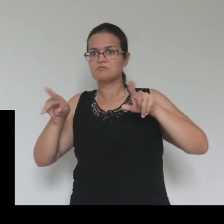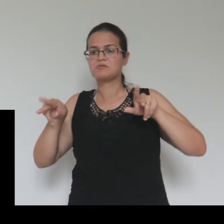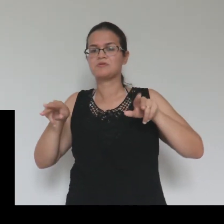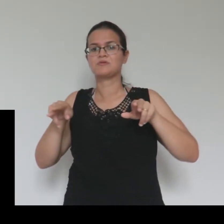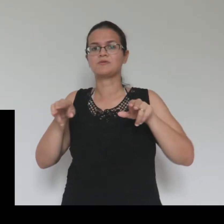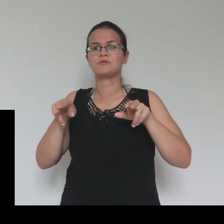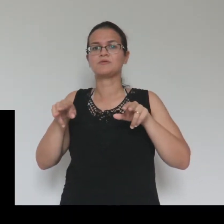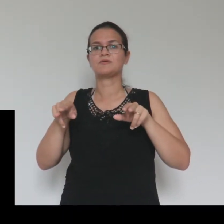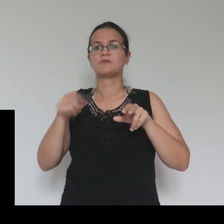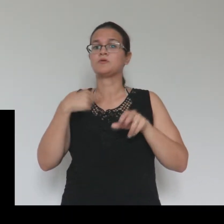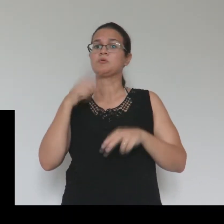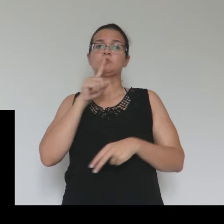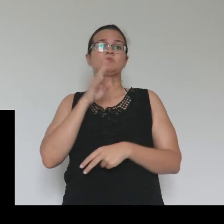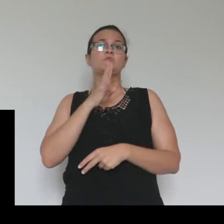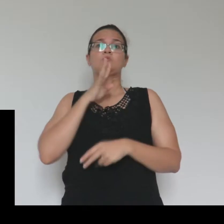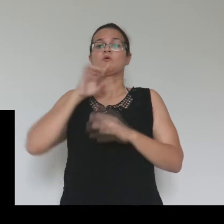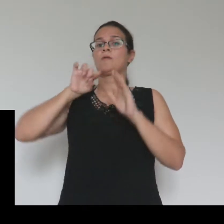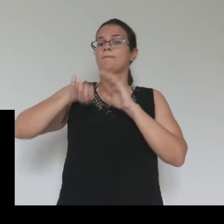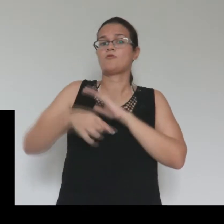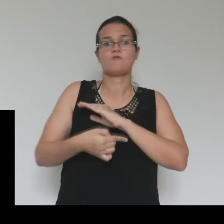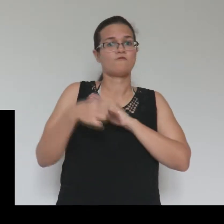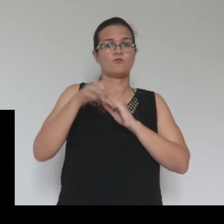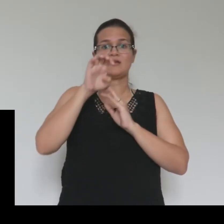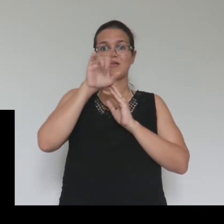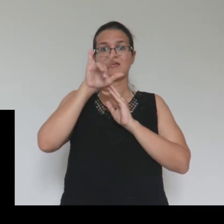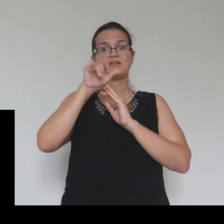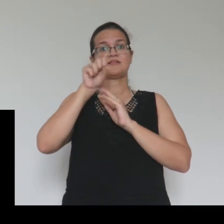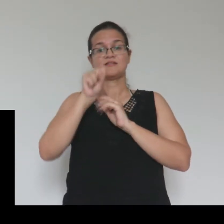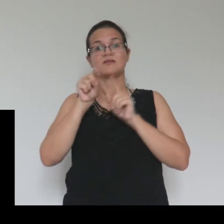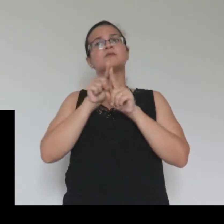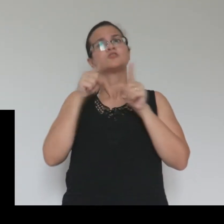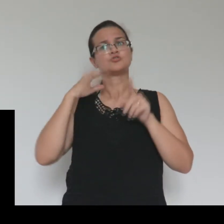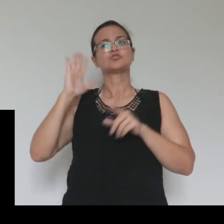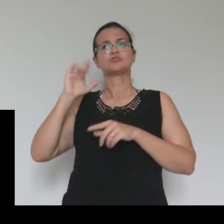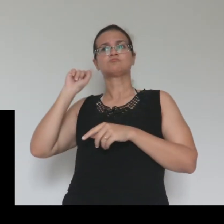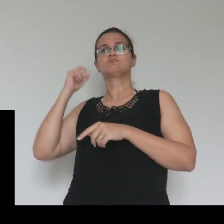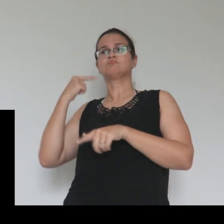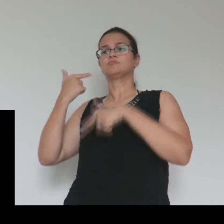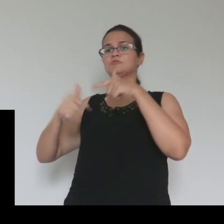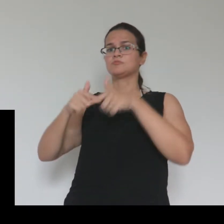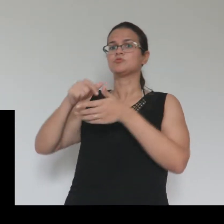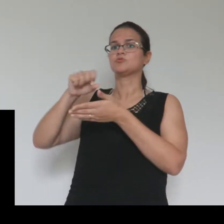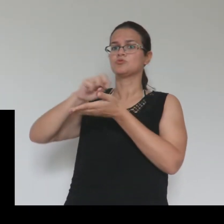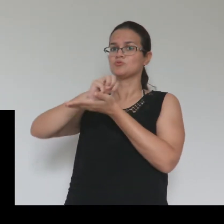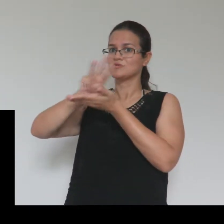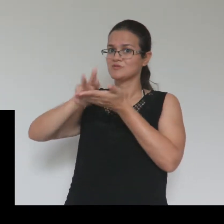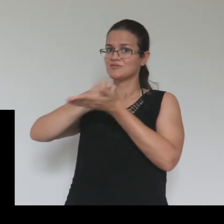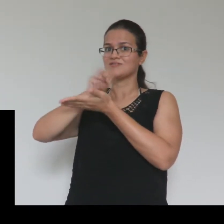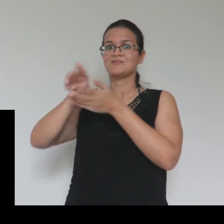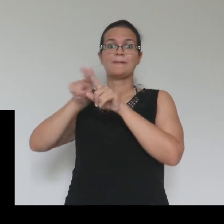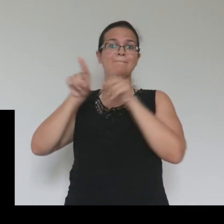não conheço muito a ELIS, já trabalhei com o Sign Writing, porém com a